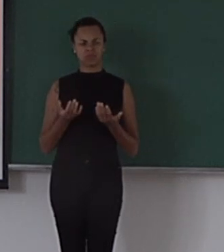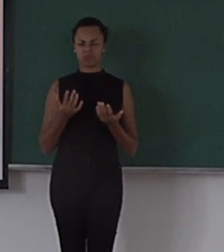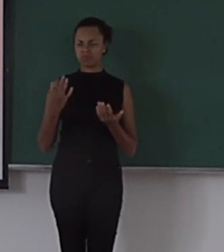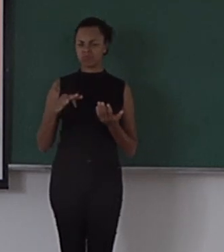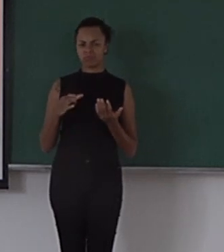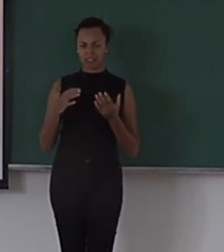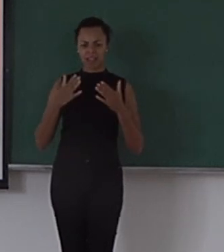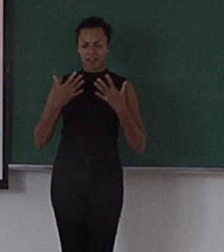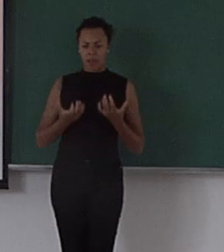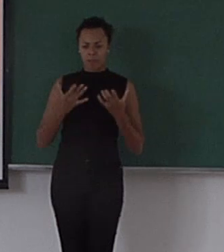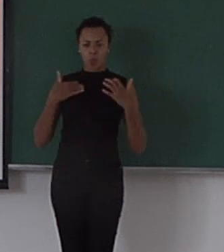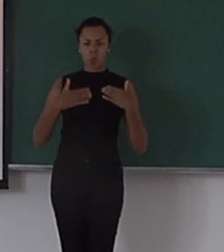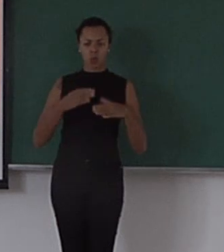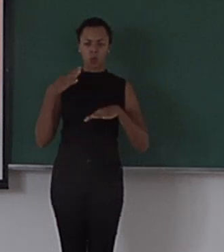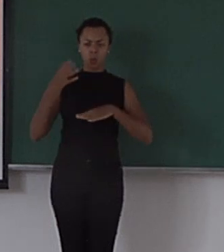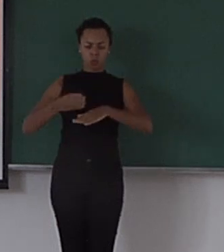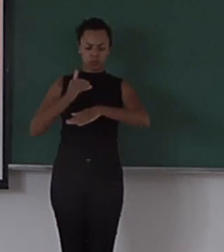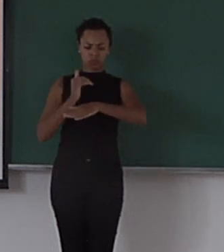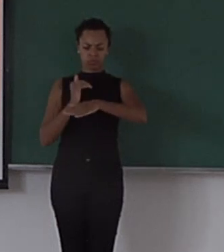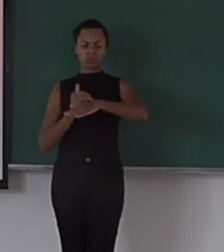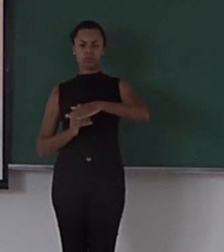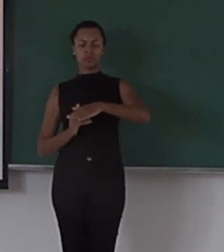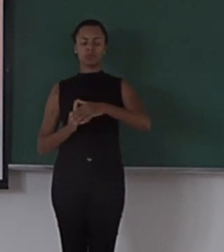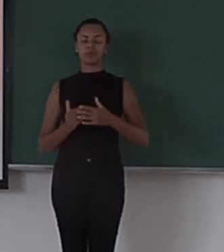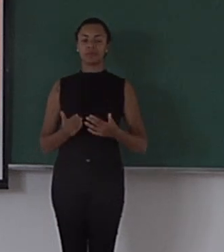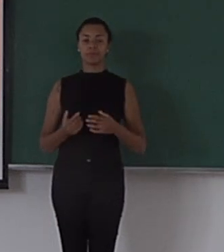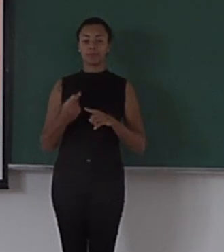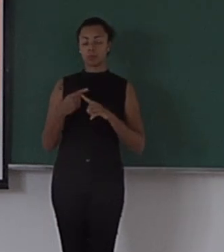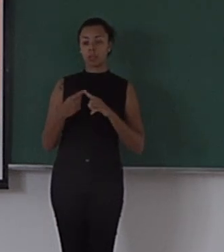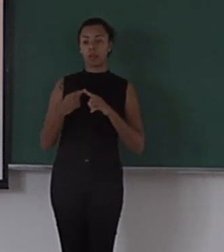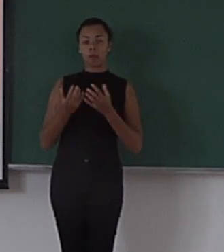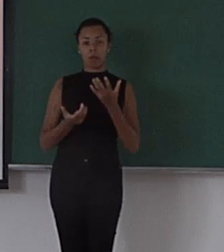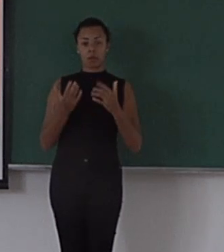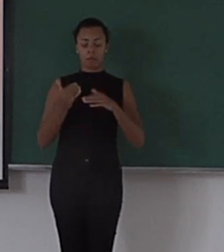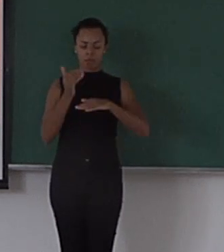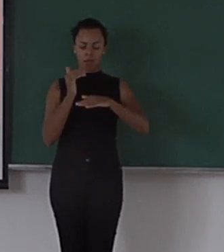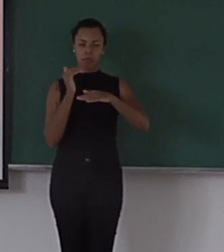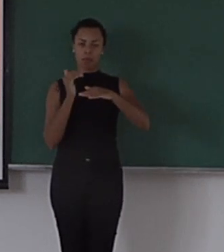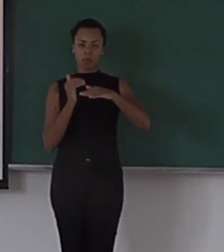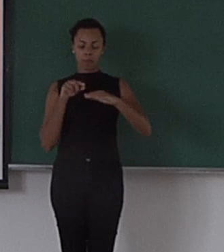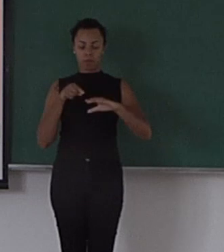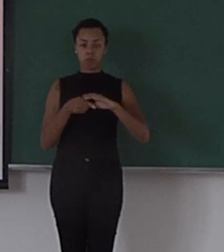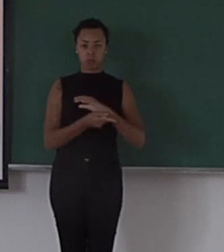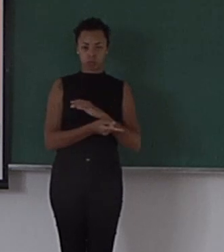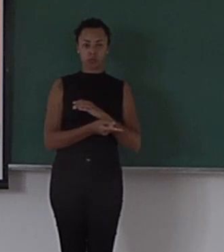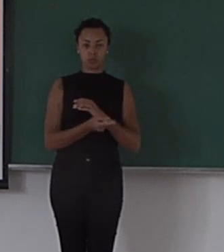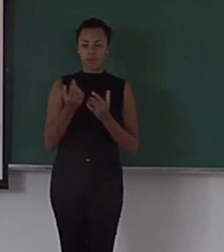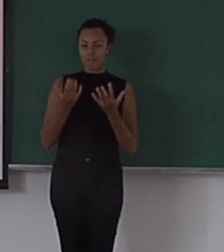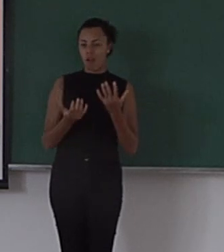se queimou todas as camadas? Porque quando a gente vai queimando até a profundidade, o agente causador,